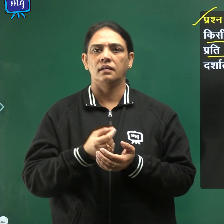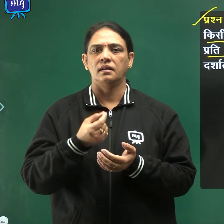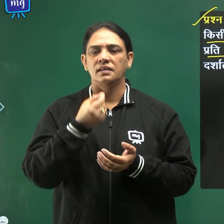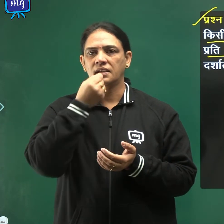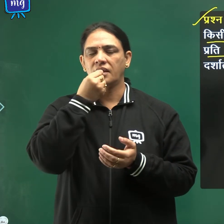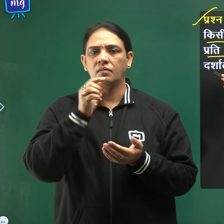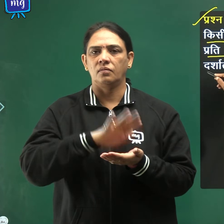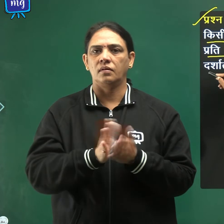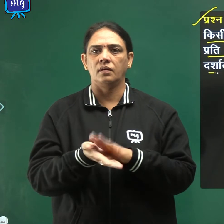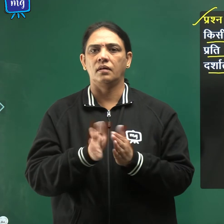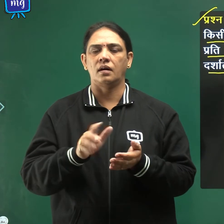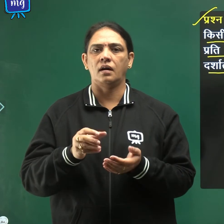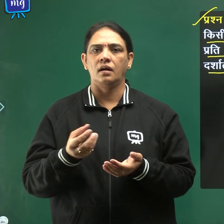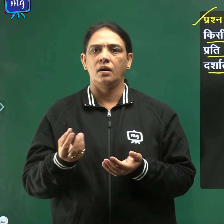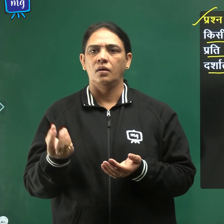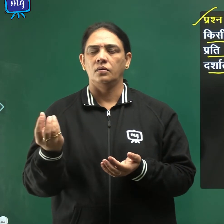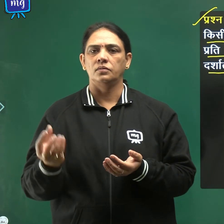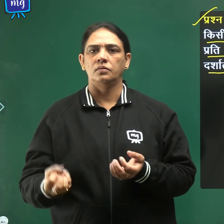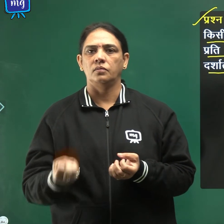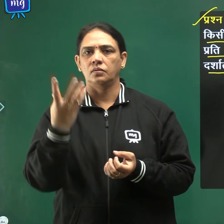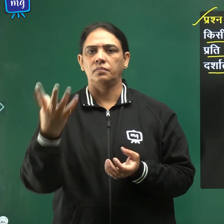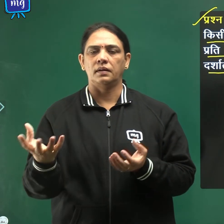गेहूं का उत्पादन